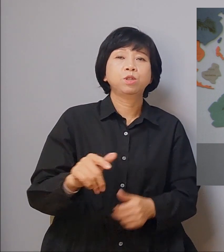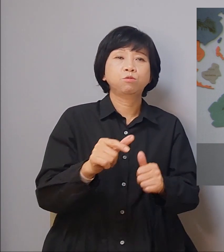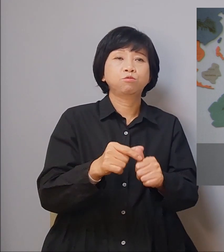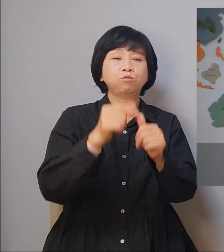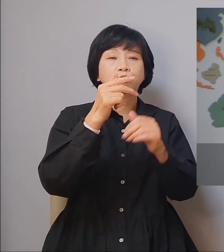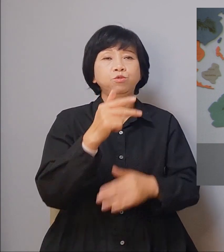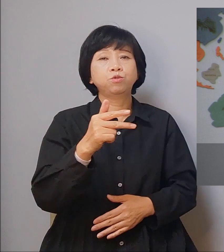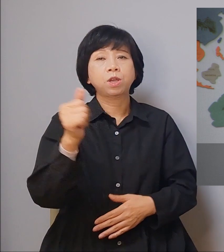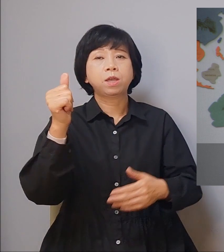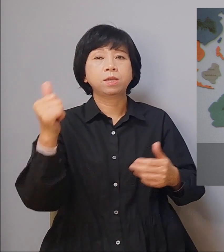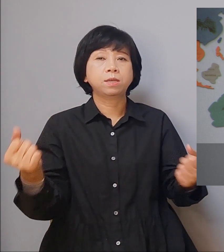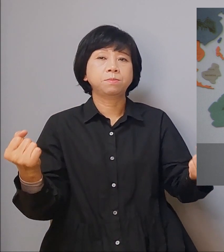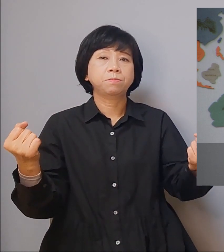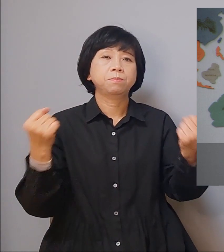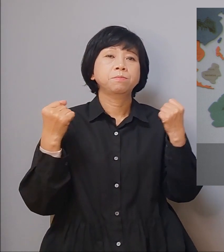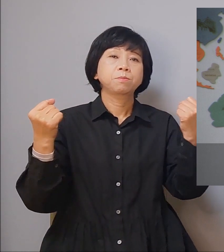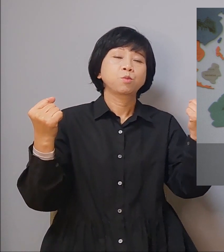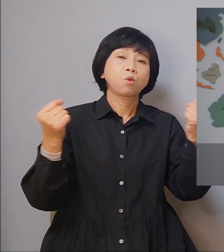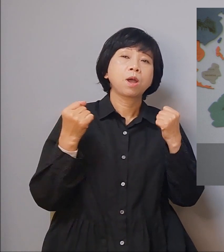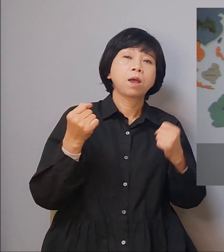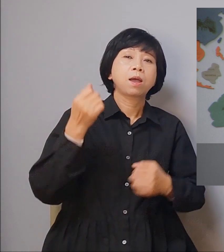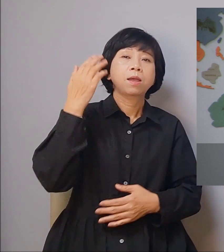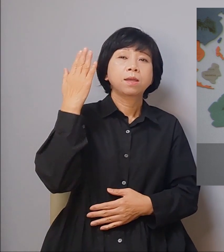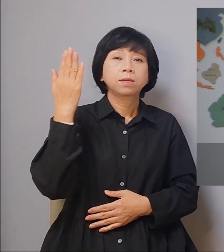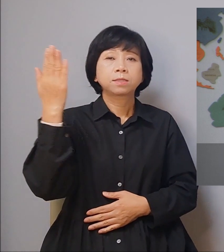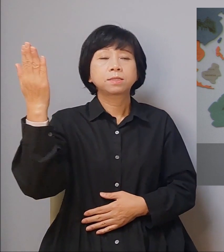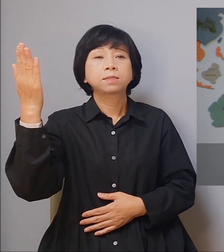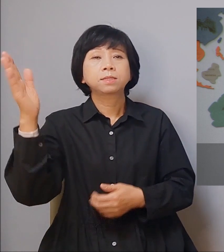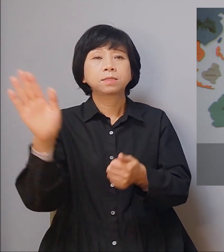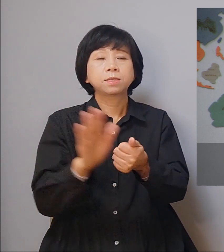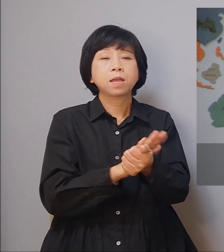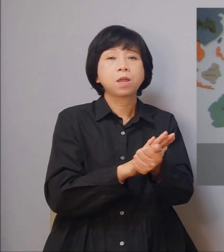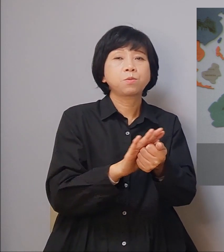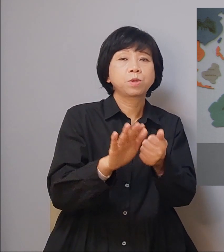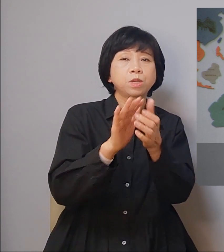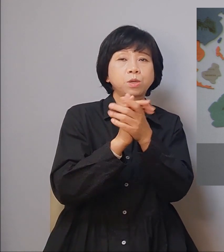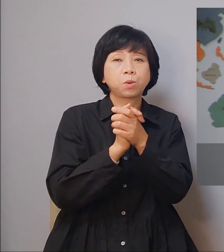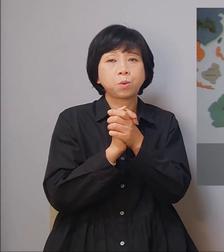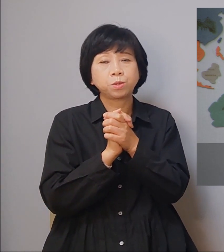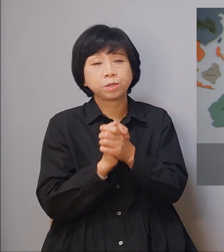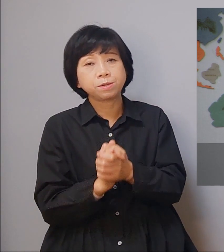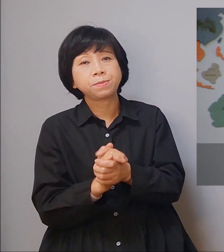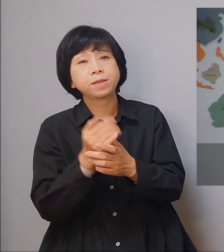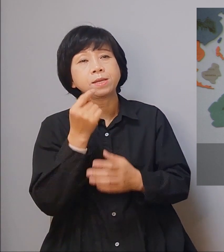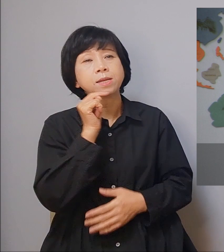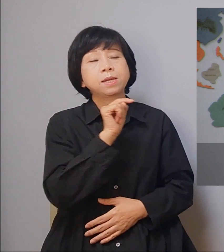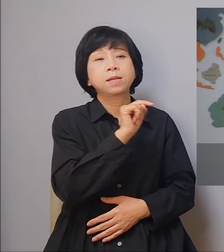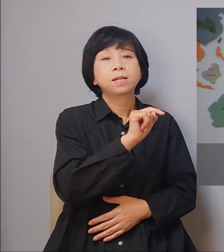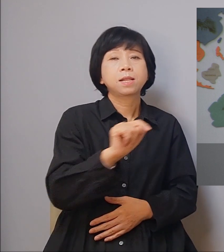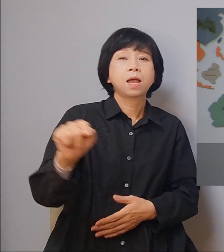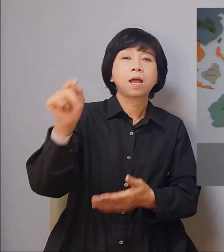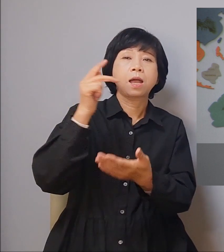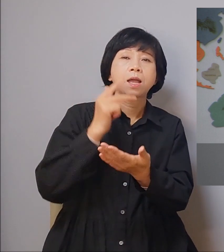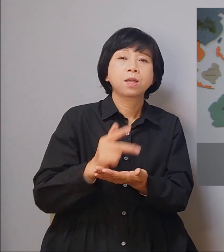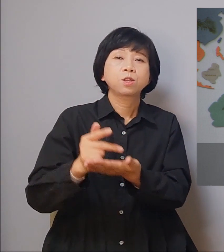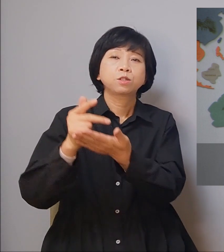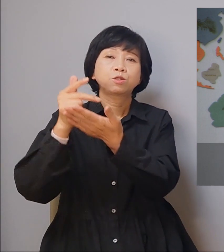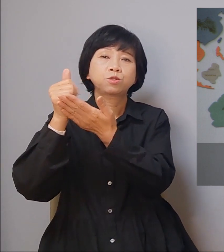우리 구주의 힘과 그의 위로를